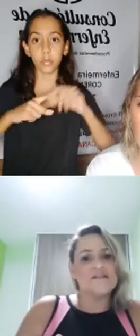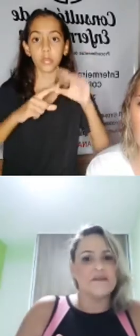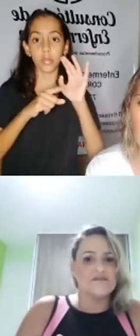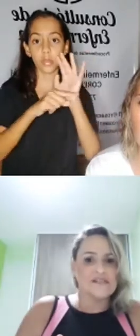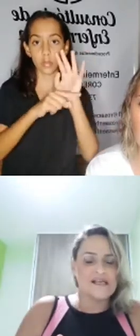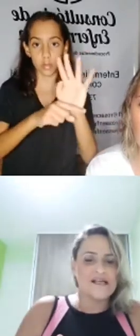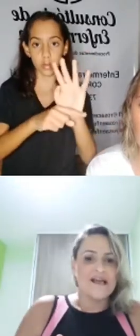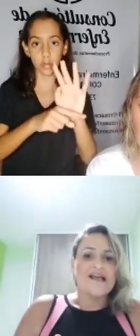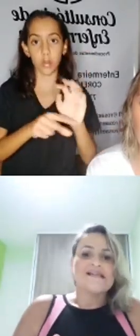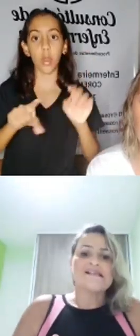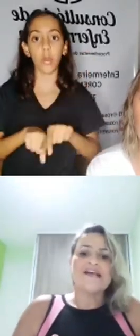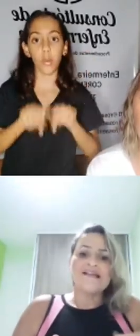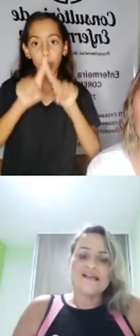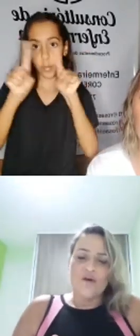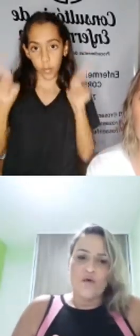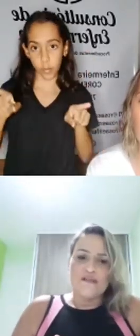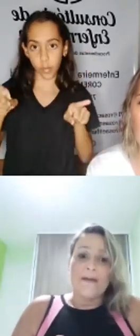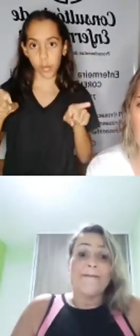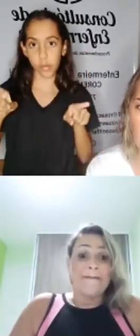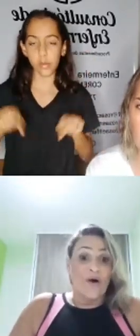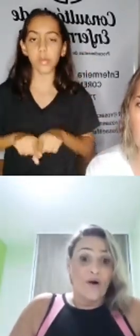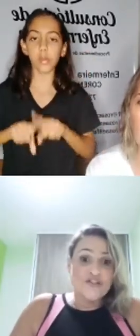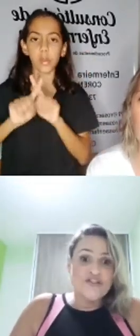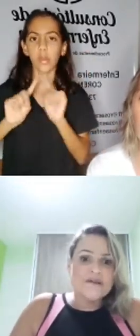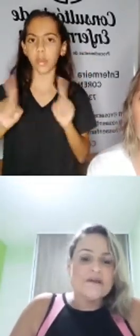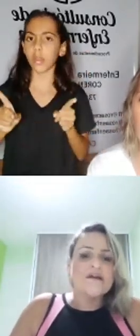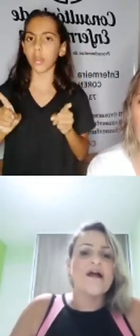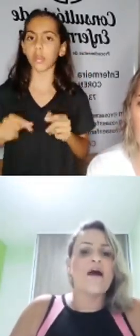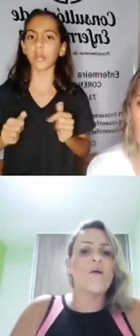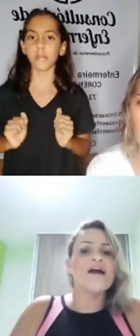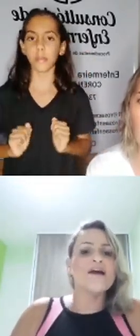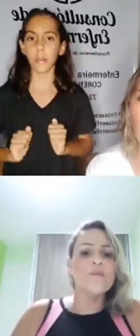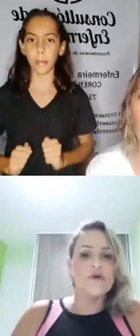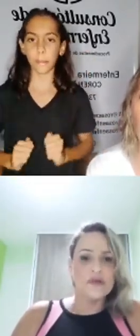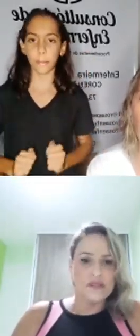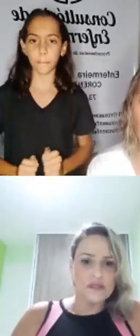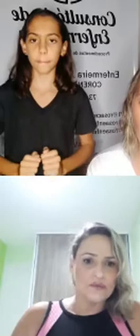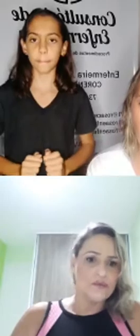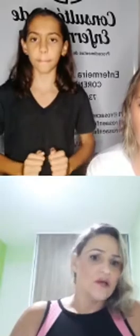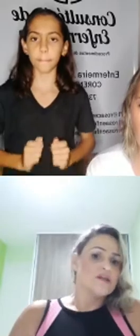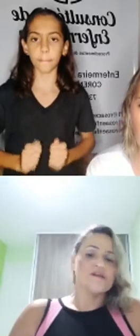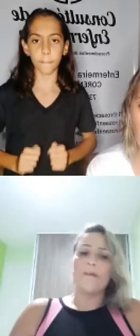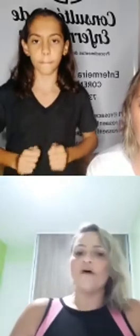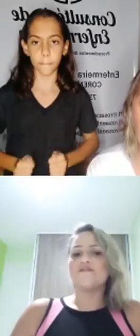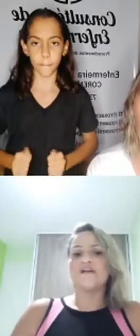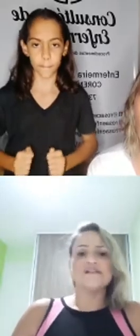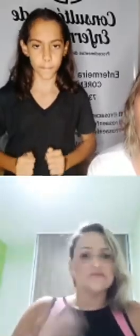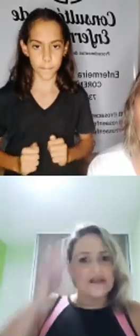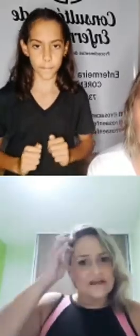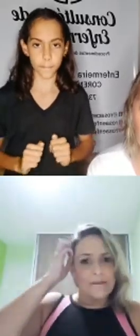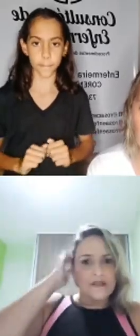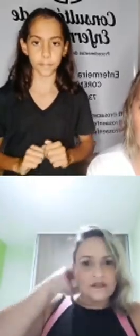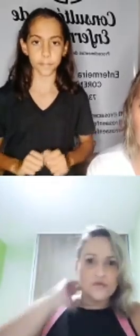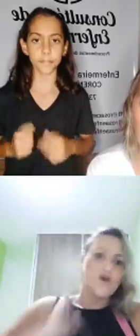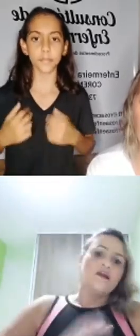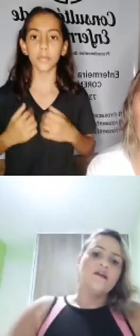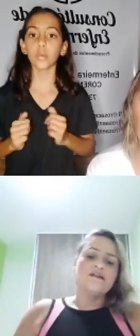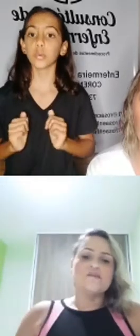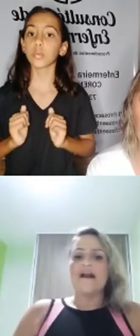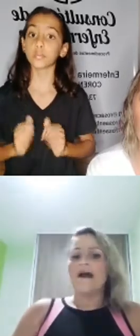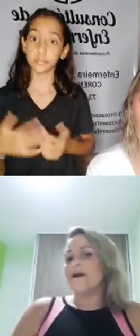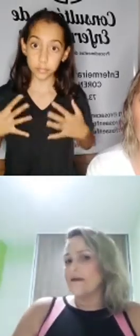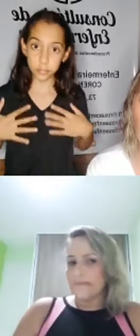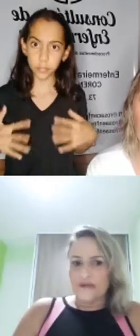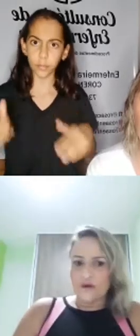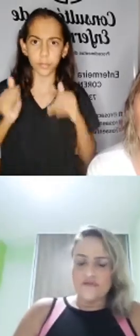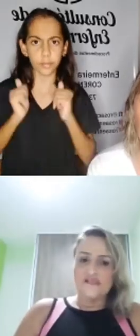dizer para você se essa coisa pode aguardar um pouquinho, se eu posso fazer um tratamento e